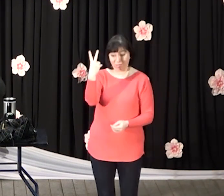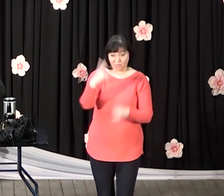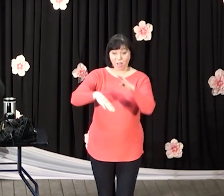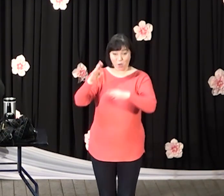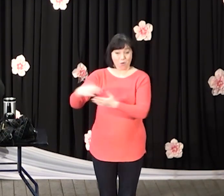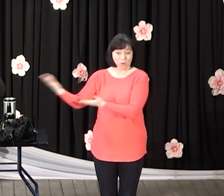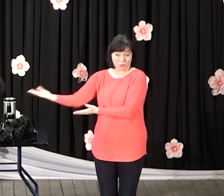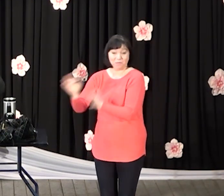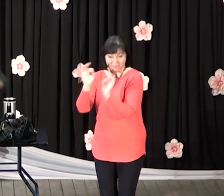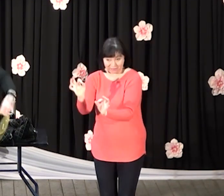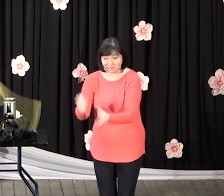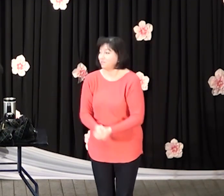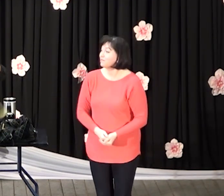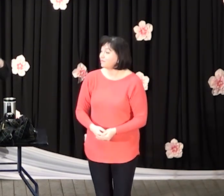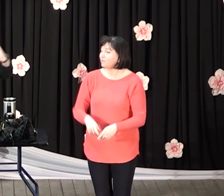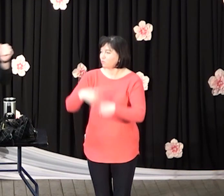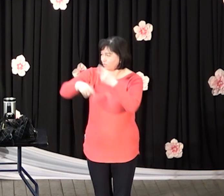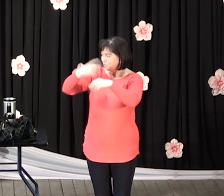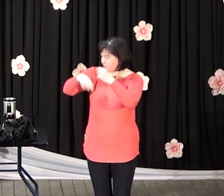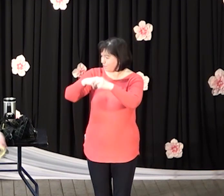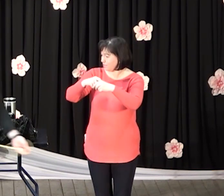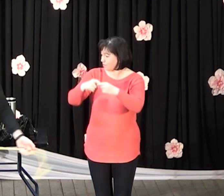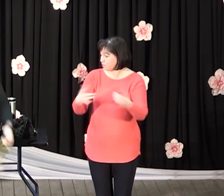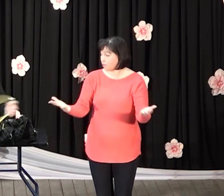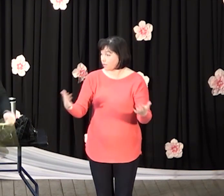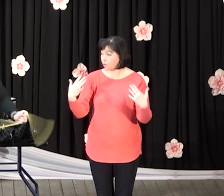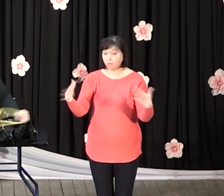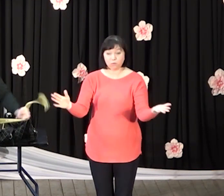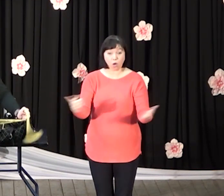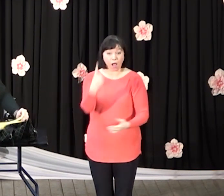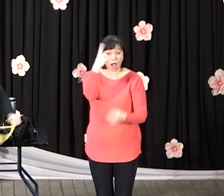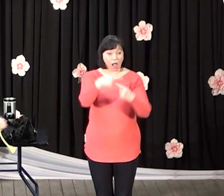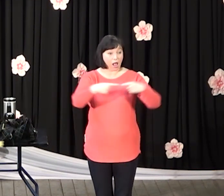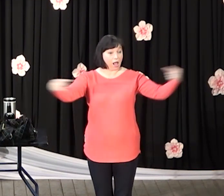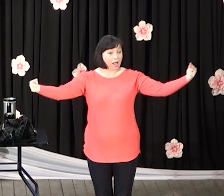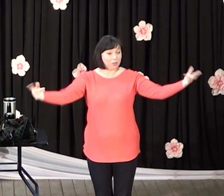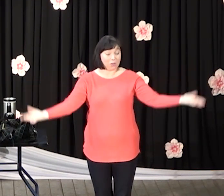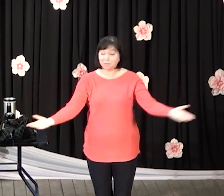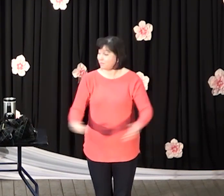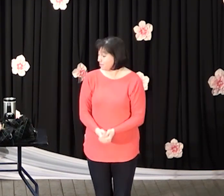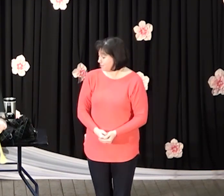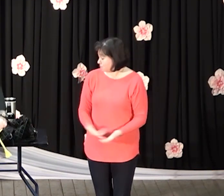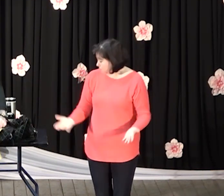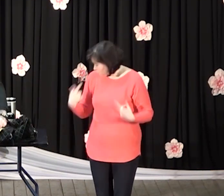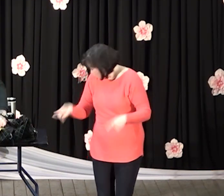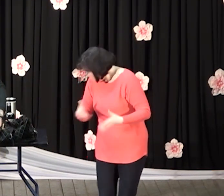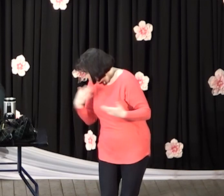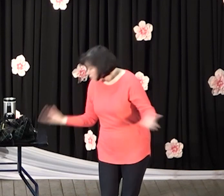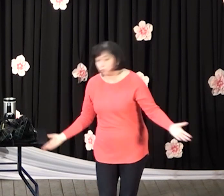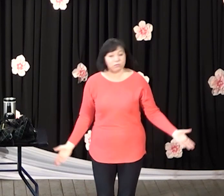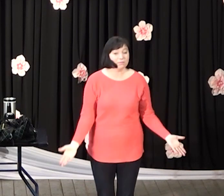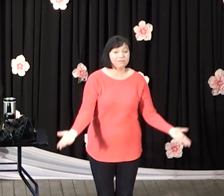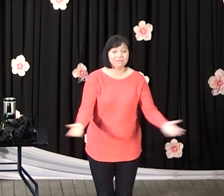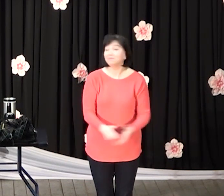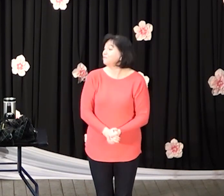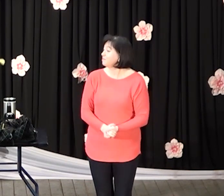corect? Iar dacă fac gestul ăsta, de fapt un fir nu mai există două, pentru că nu mai am alt fir.